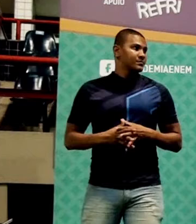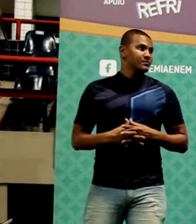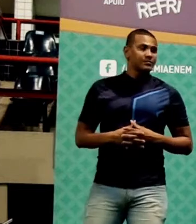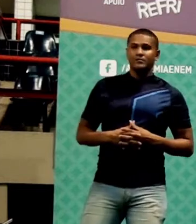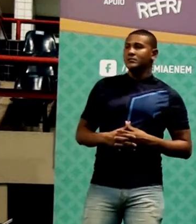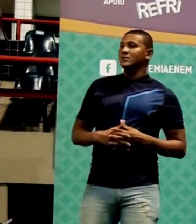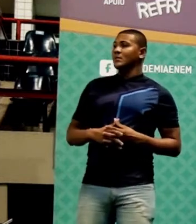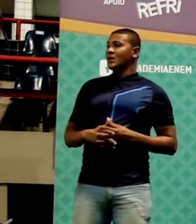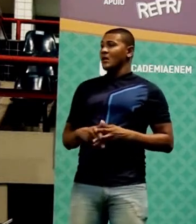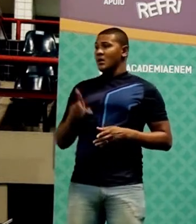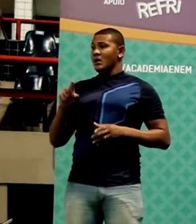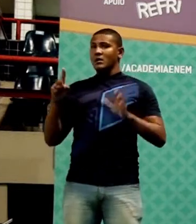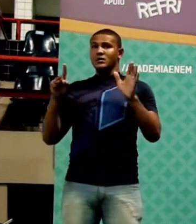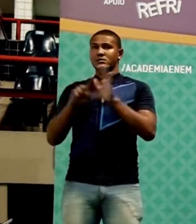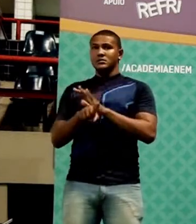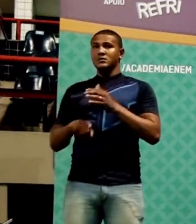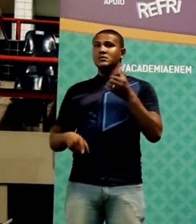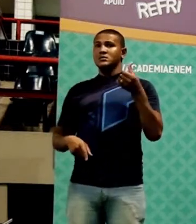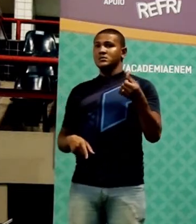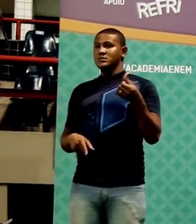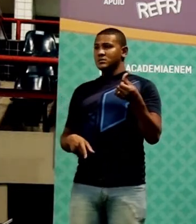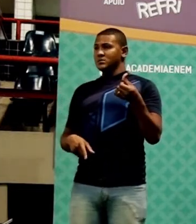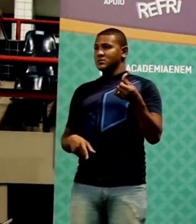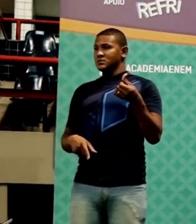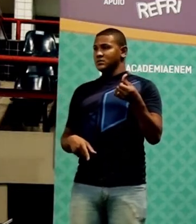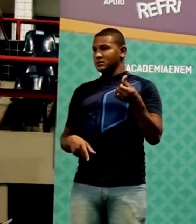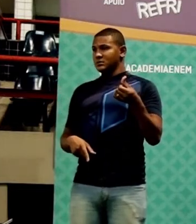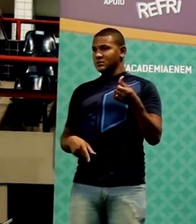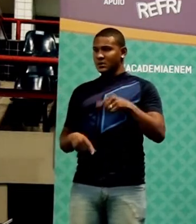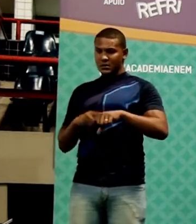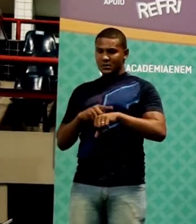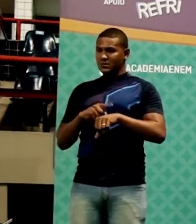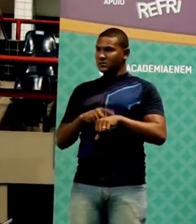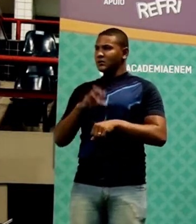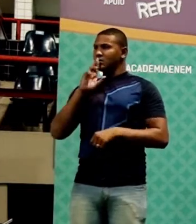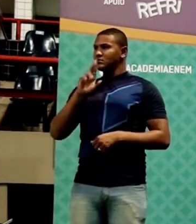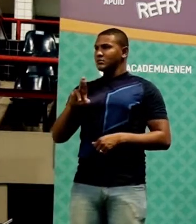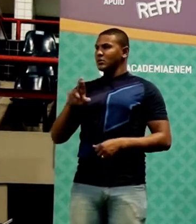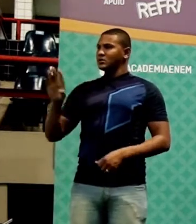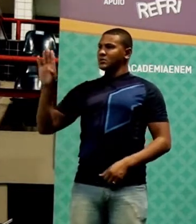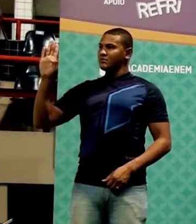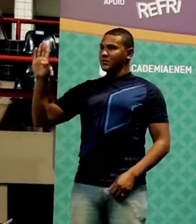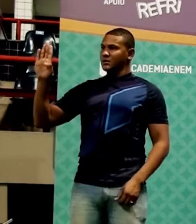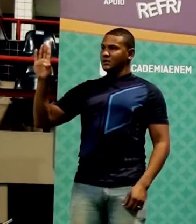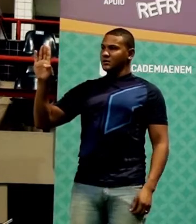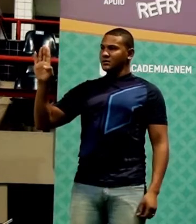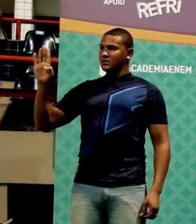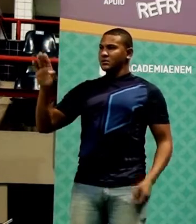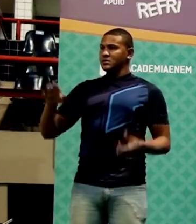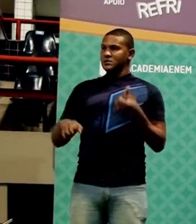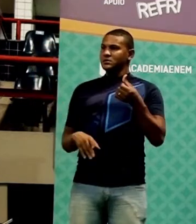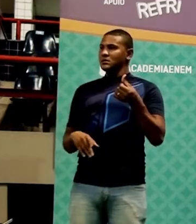questão 6, que a gente não fez, o tempo está corrido, é a opção B de bola.